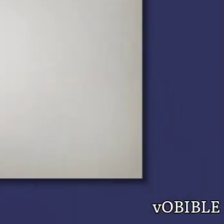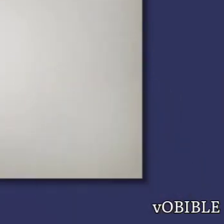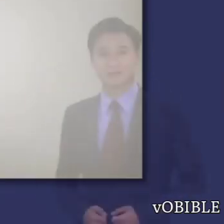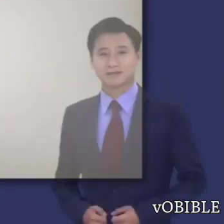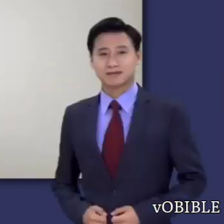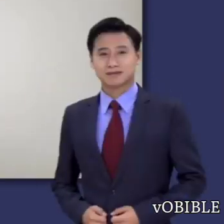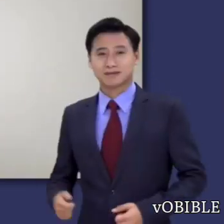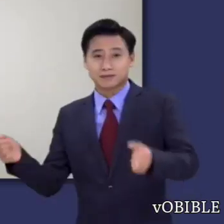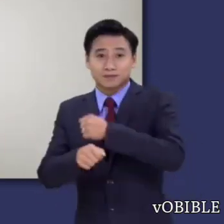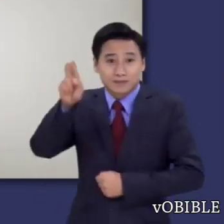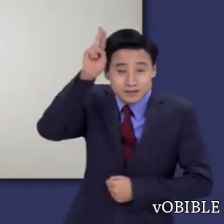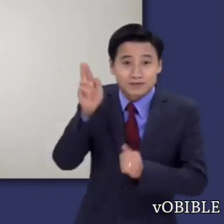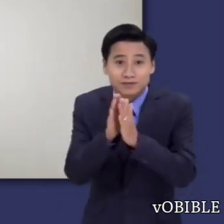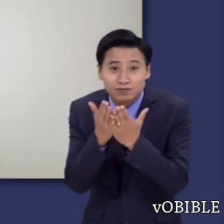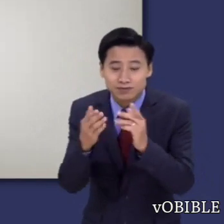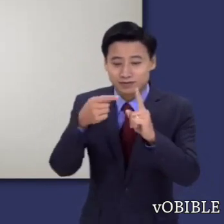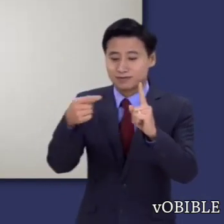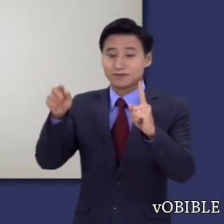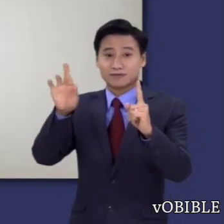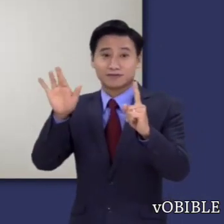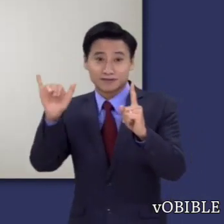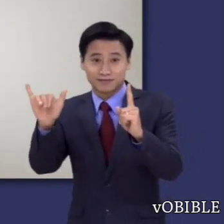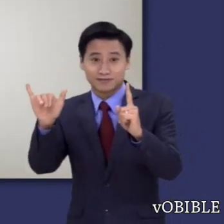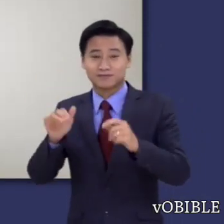罗马书共有16章。